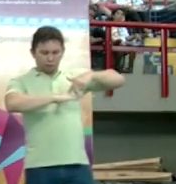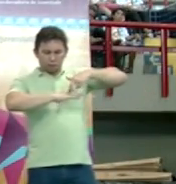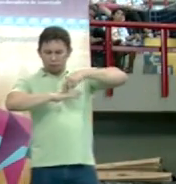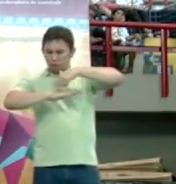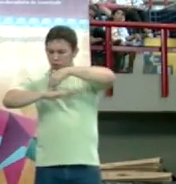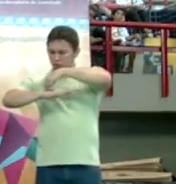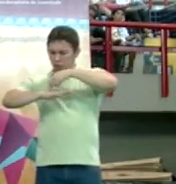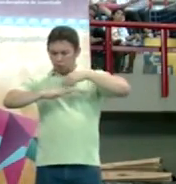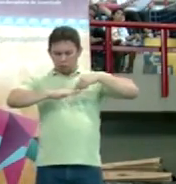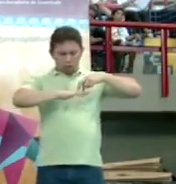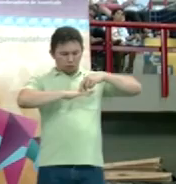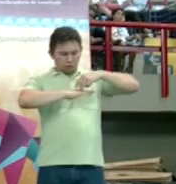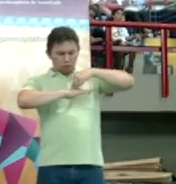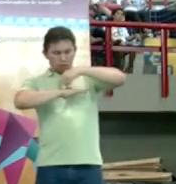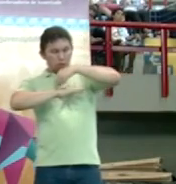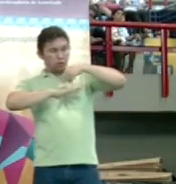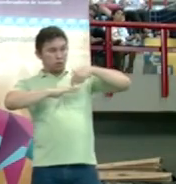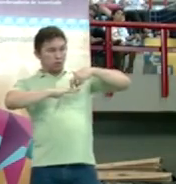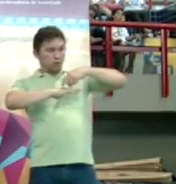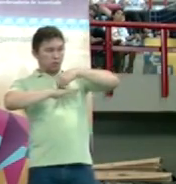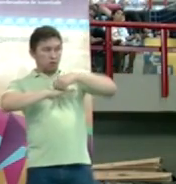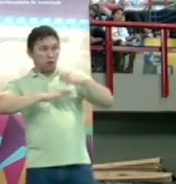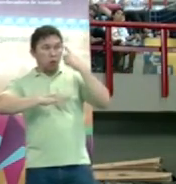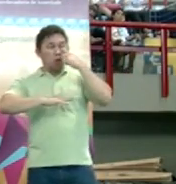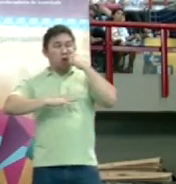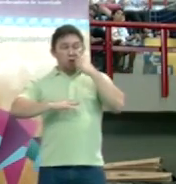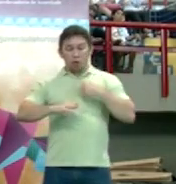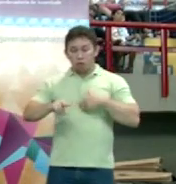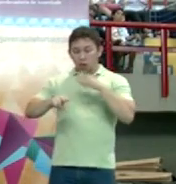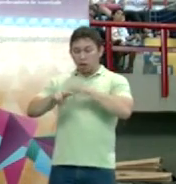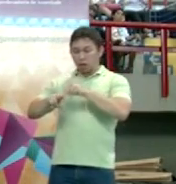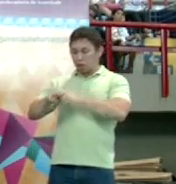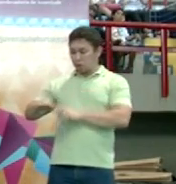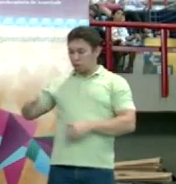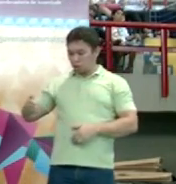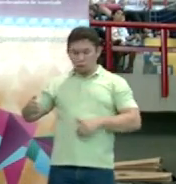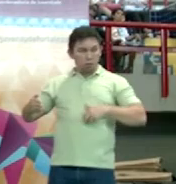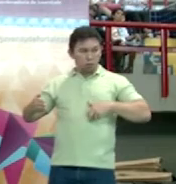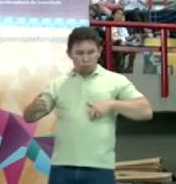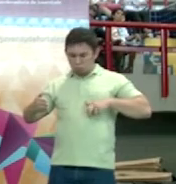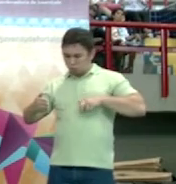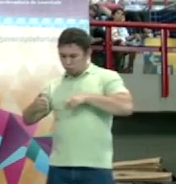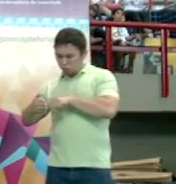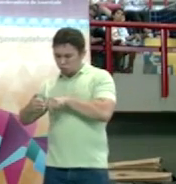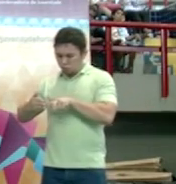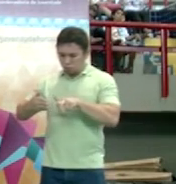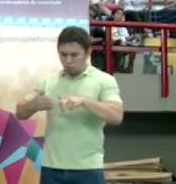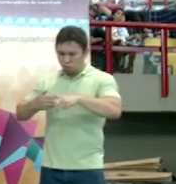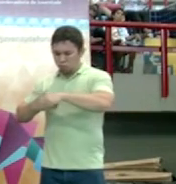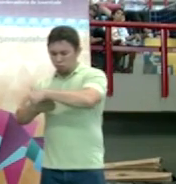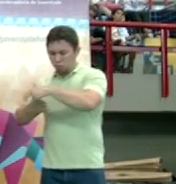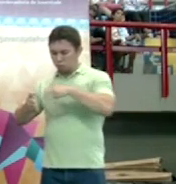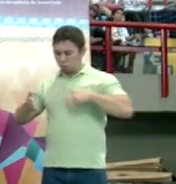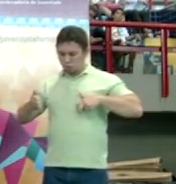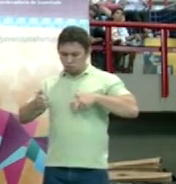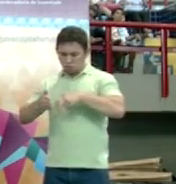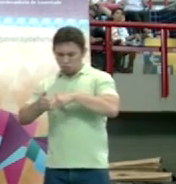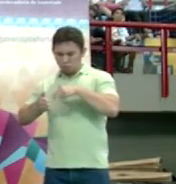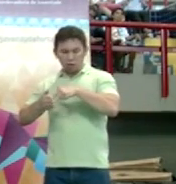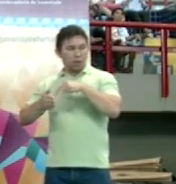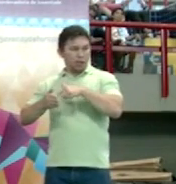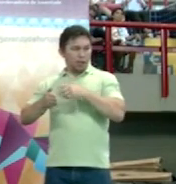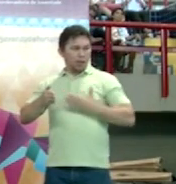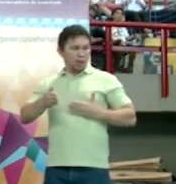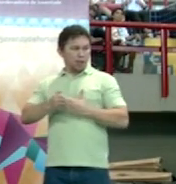Beleza. Agora, vai ter uma cadeira bem aqui agora. Para eu andar sobre o palco, eu achei ou não achei uma